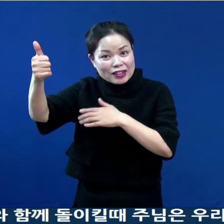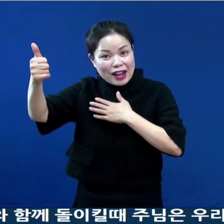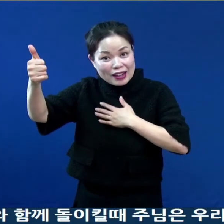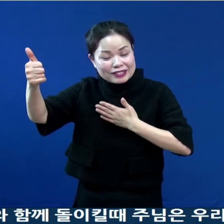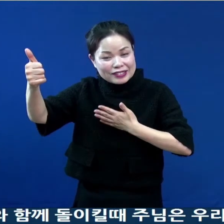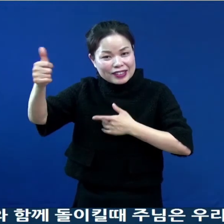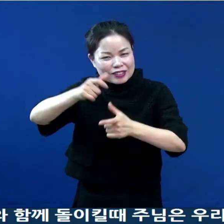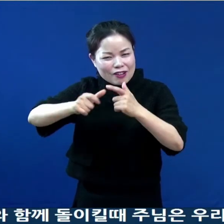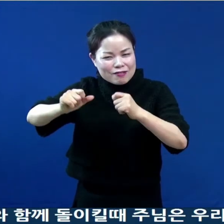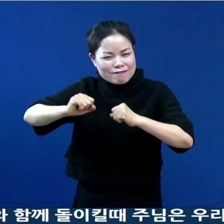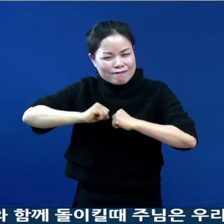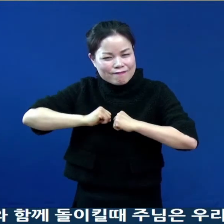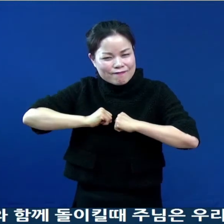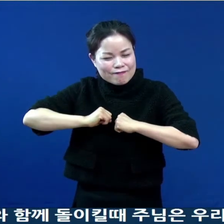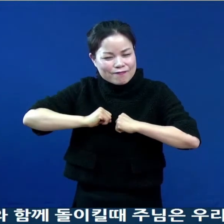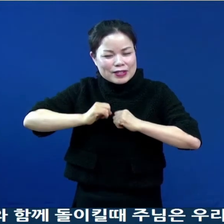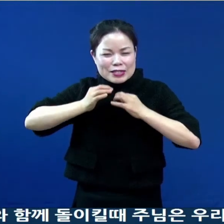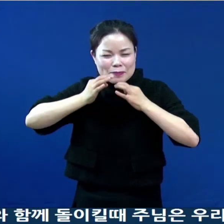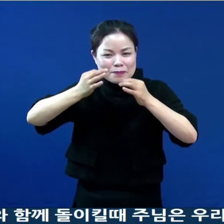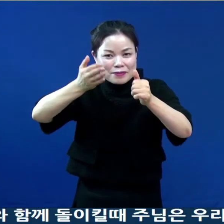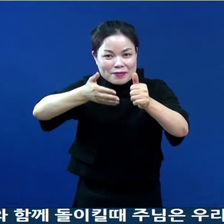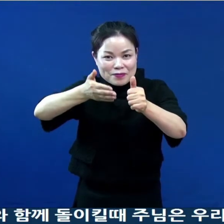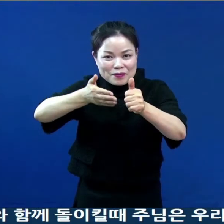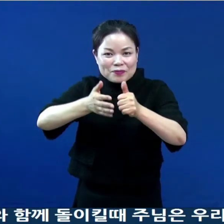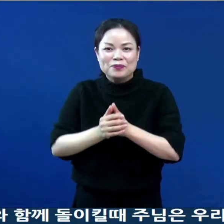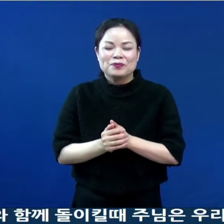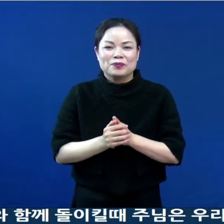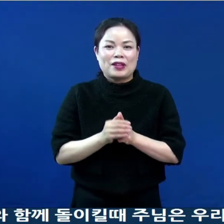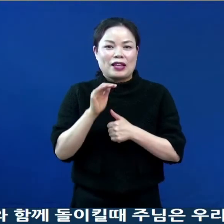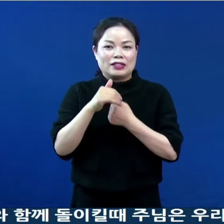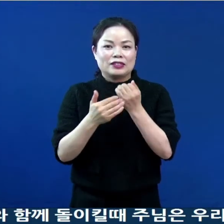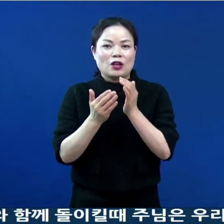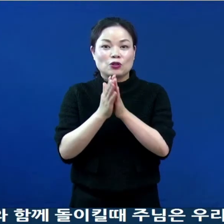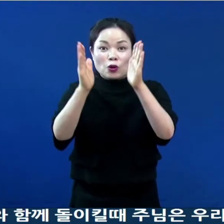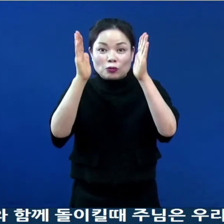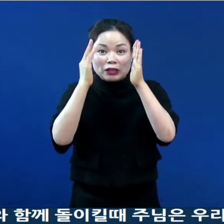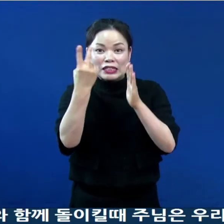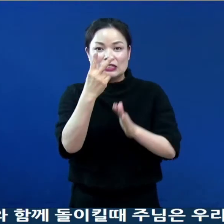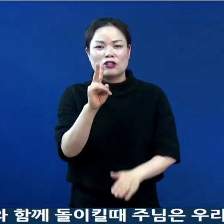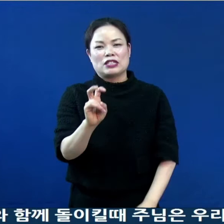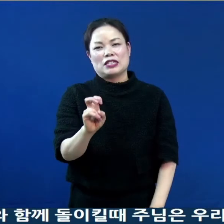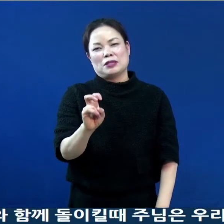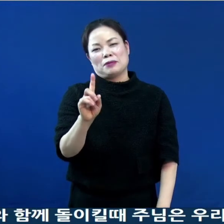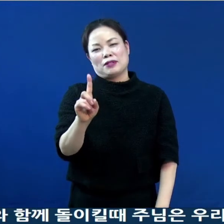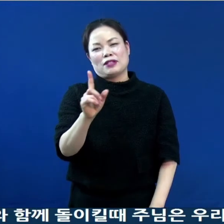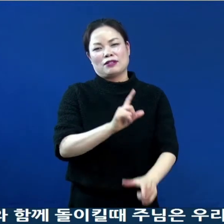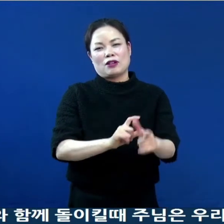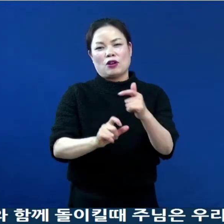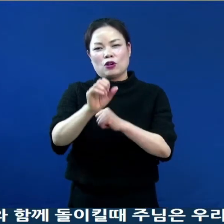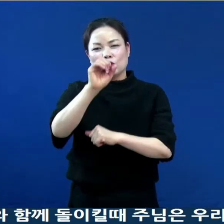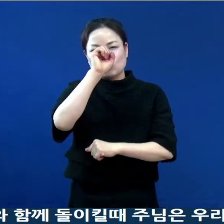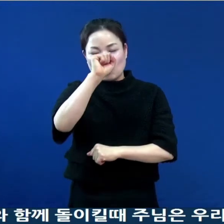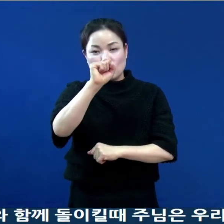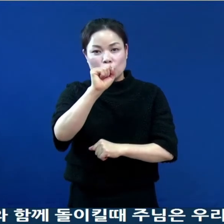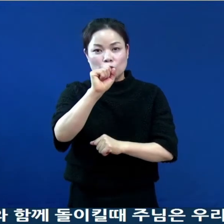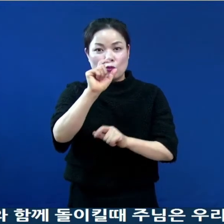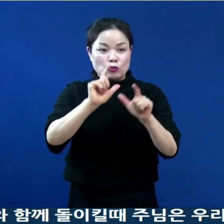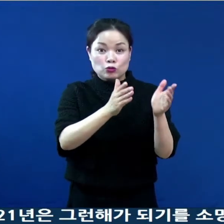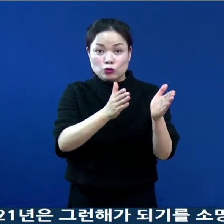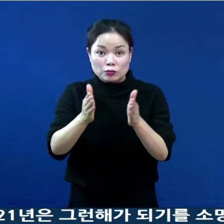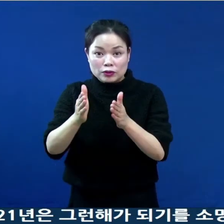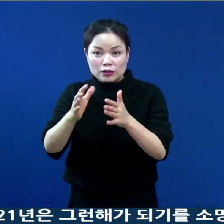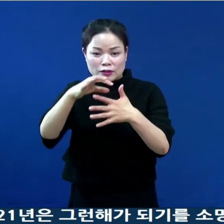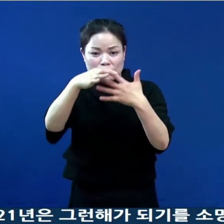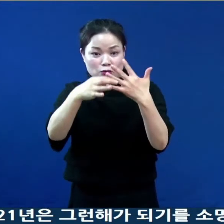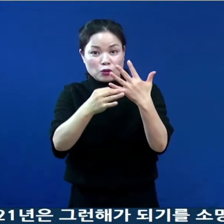일에, 더욱 여호와를 아는 일에 힘써 주시기 바랍니다. 성경 아카데미 2021년에 더 나은 모습으로 준비되어 있습니다.